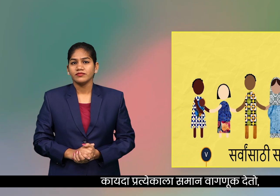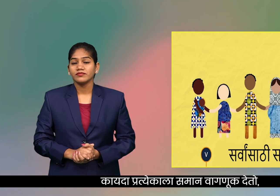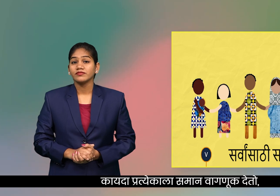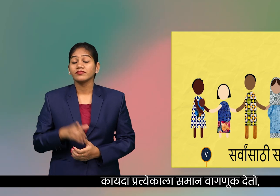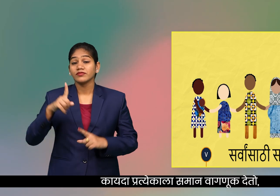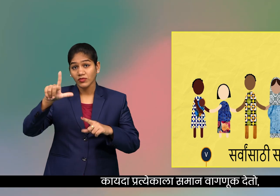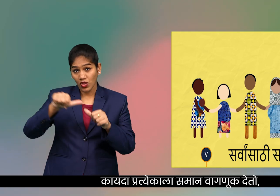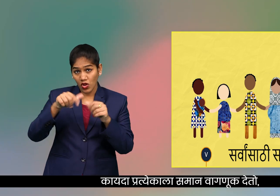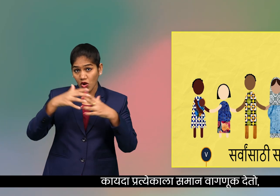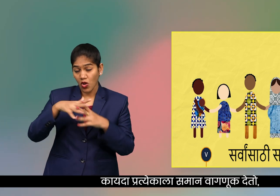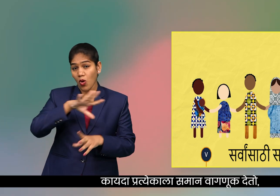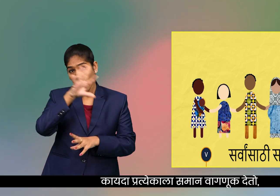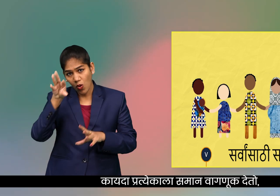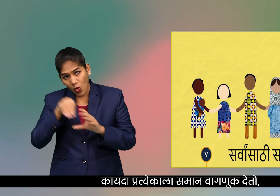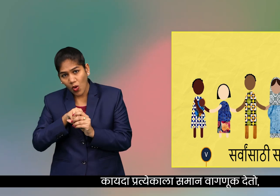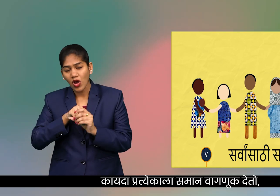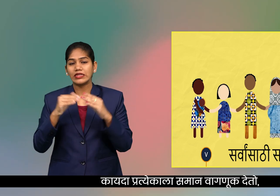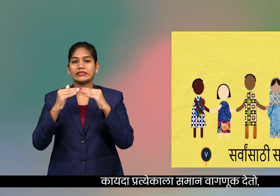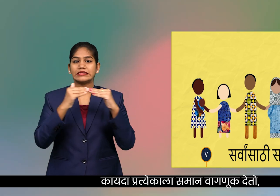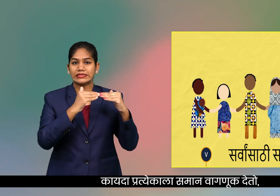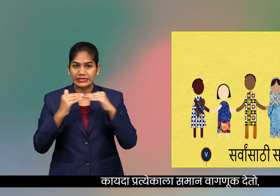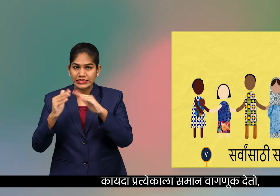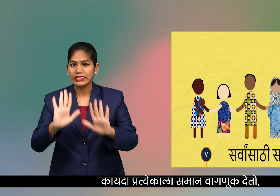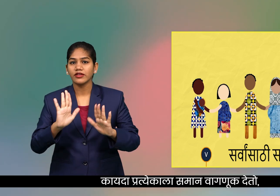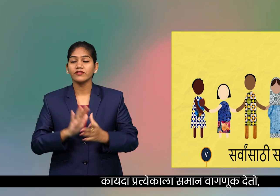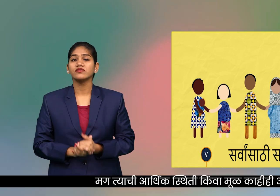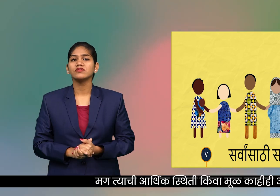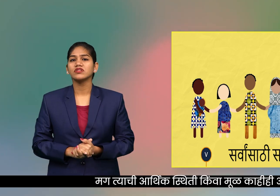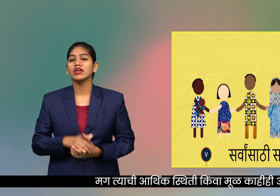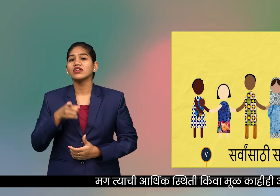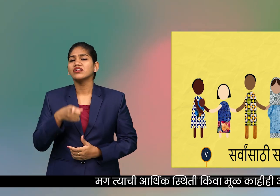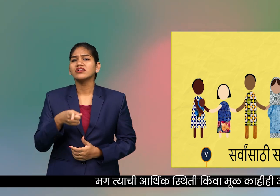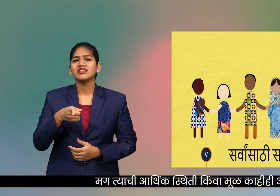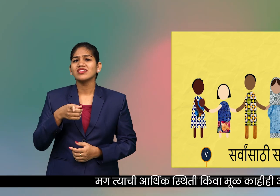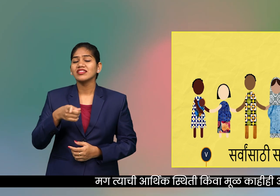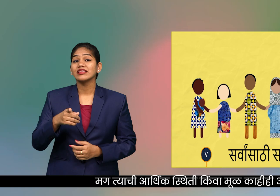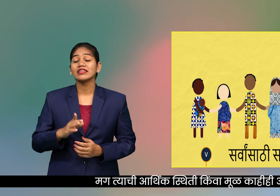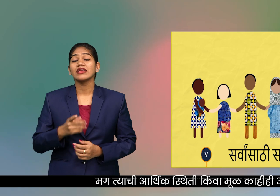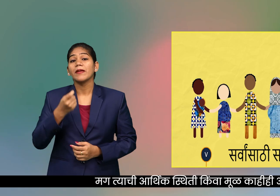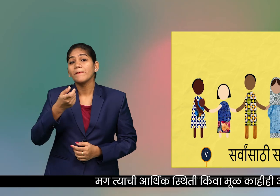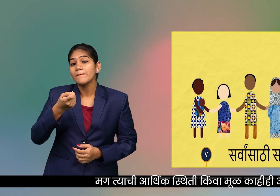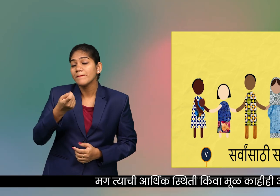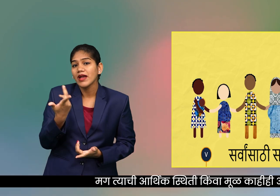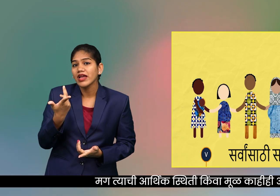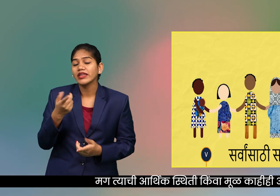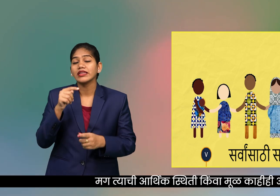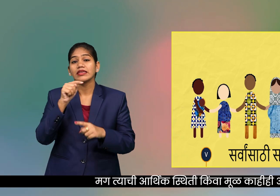कायदा प्रत्येकाला समान वागणूक देतो, मग त्याची आर्थिक स्थिती किंवा मूळ काहीही